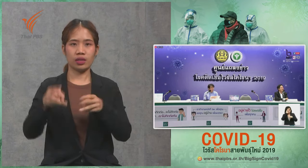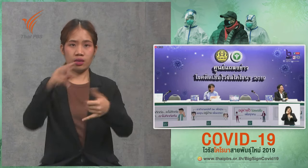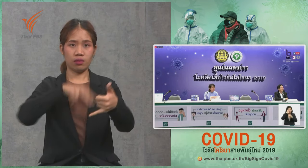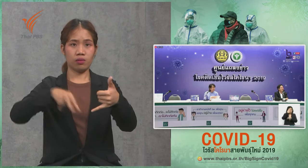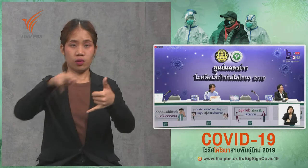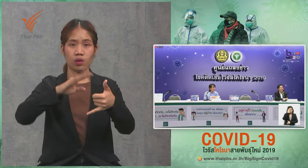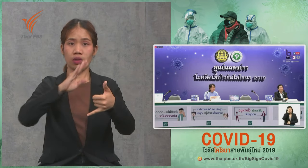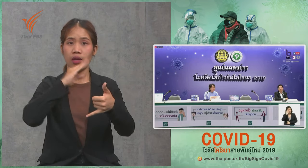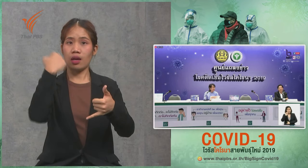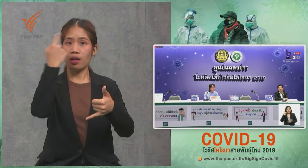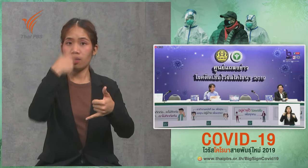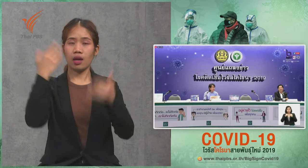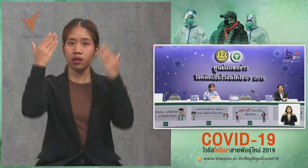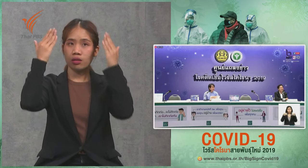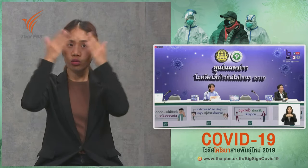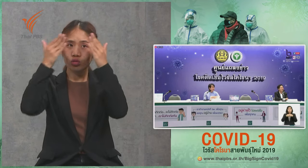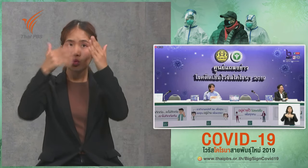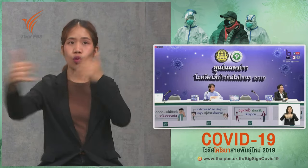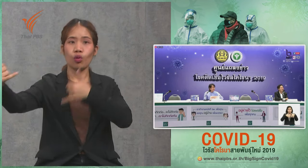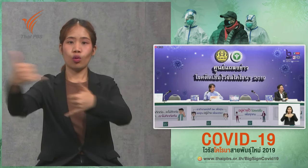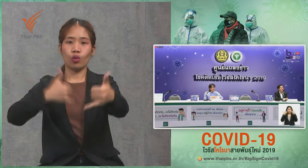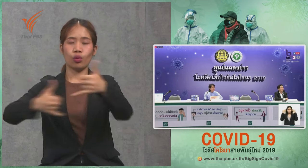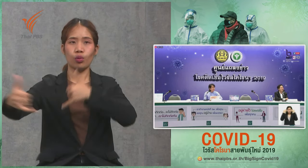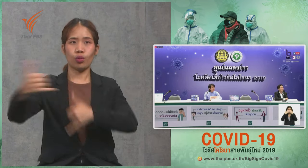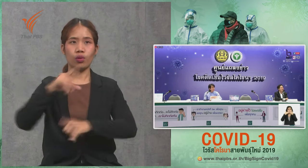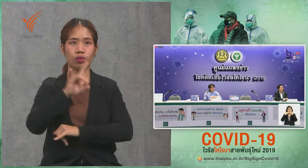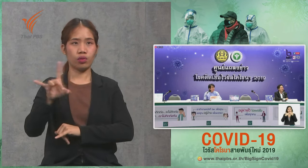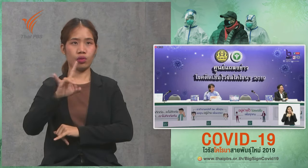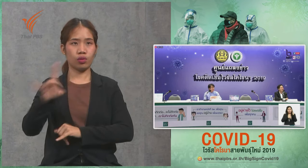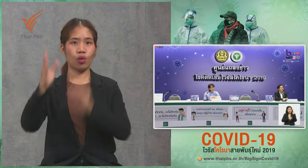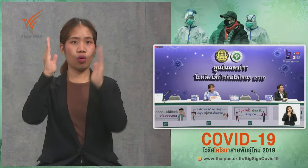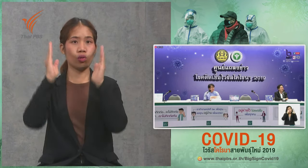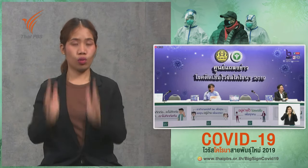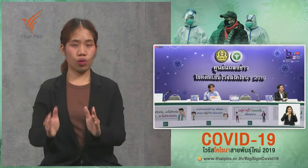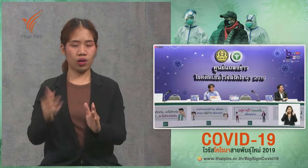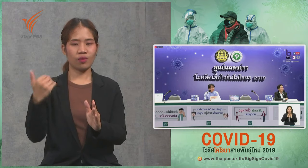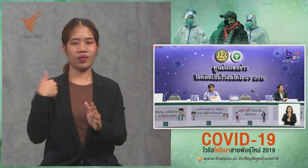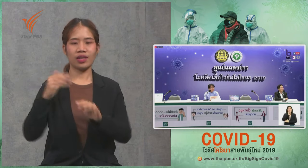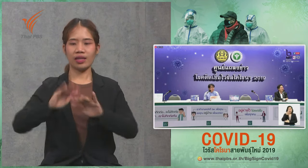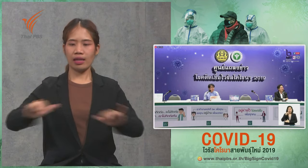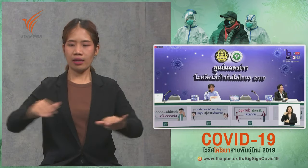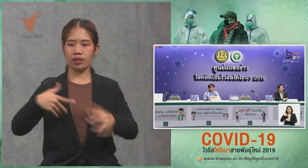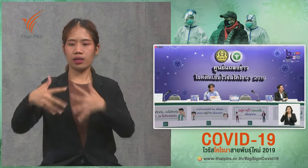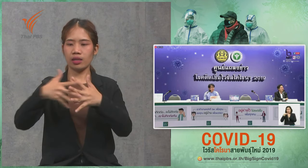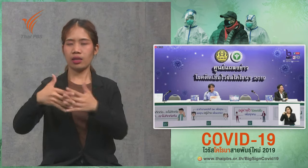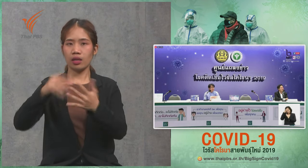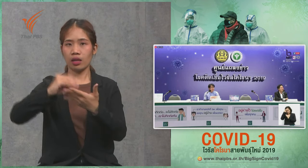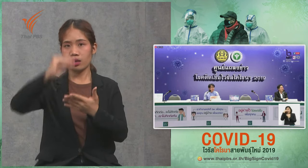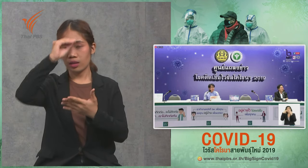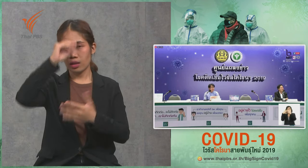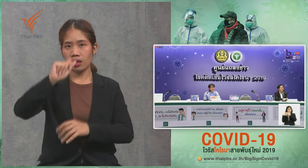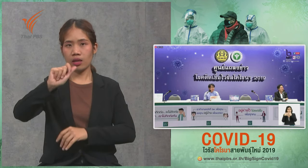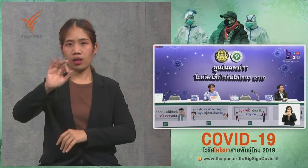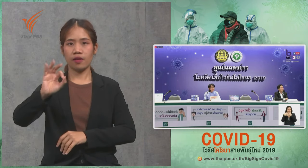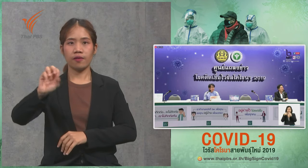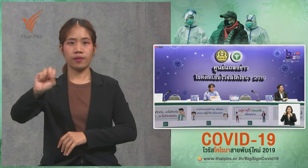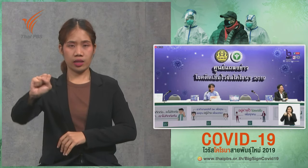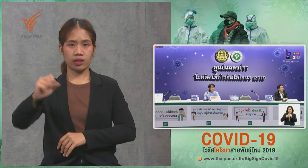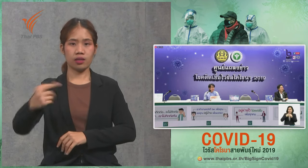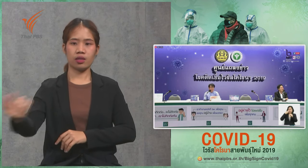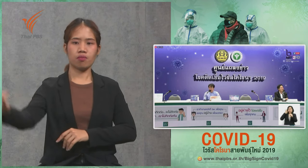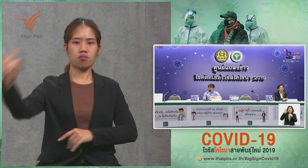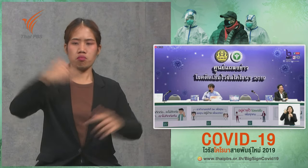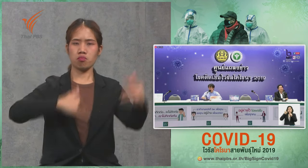ที่จะกลับจากอินโดนีเซียประมาณ100คนรวมทั้งนักเรียน AFS จากสหรัฐนะคะที่ว่าจะกลับมาประมาณวันที่6เมษ